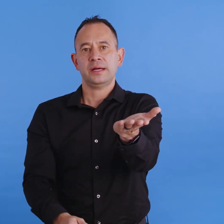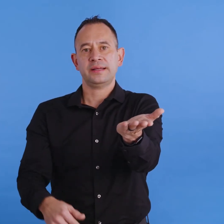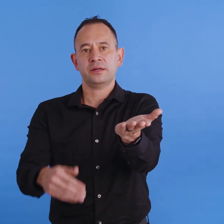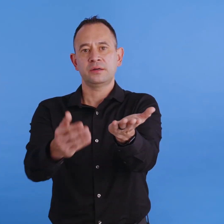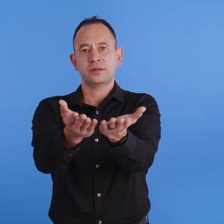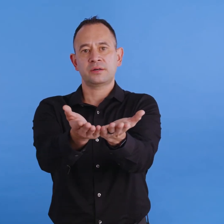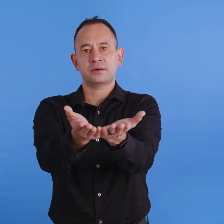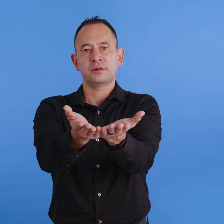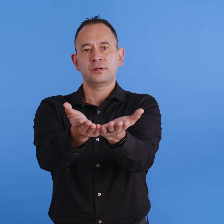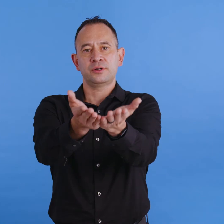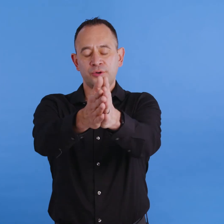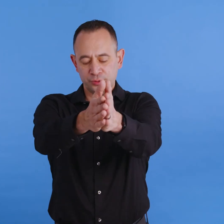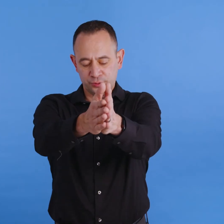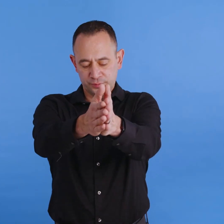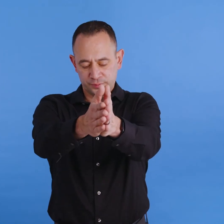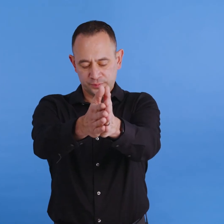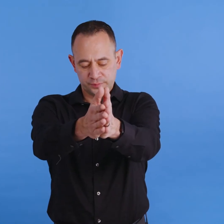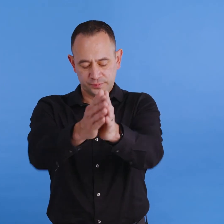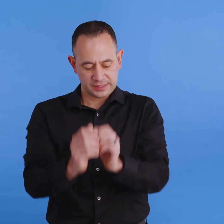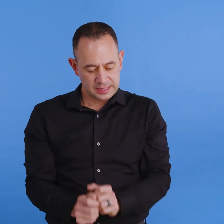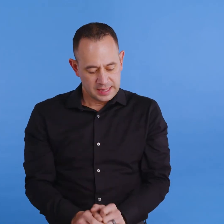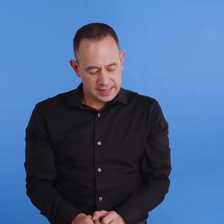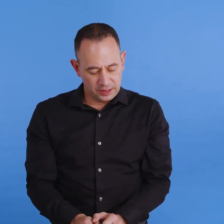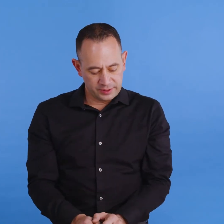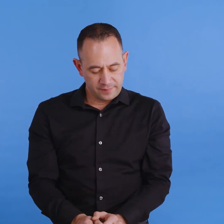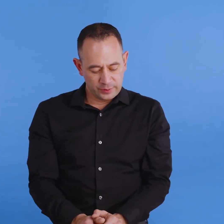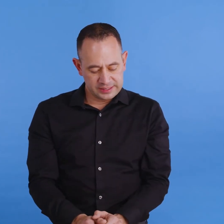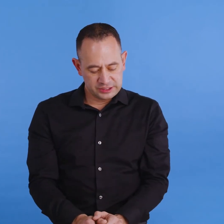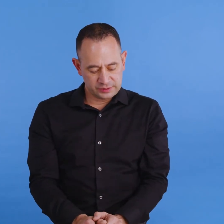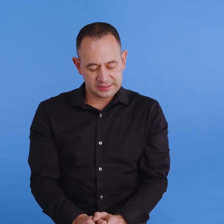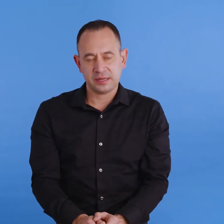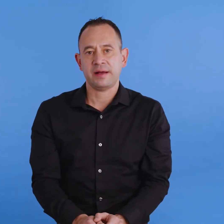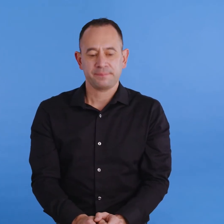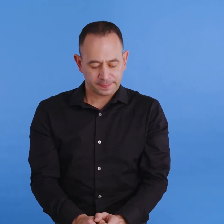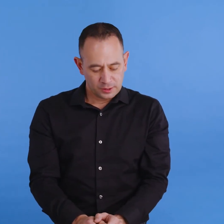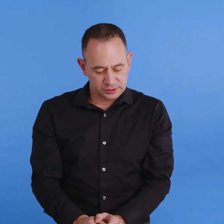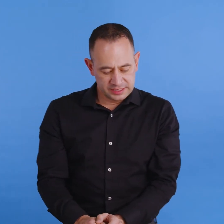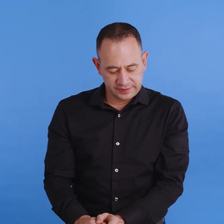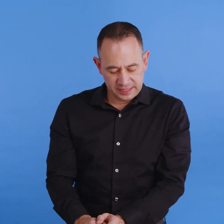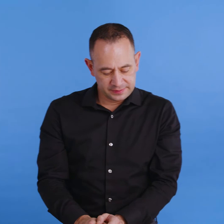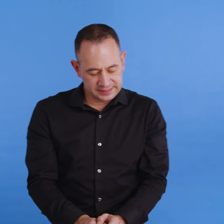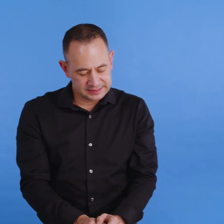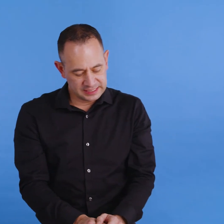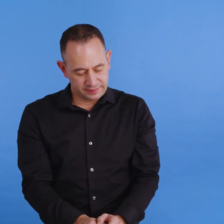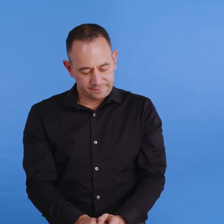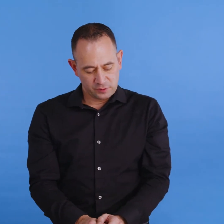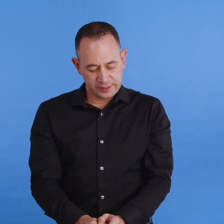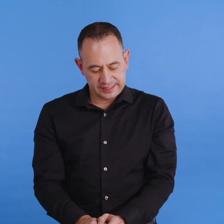Agrego r. Rú. Ahora voy a decir una sílaba. Ustedes van a repetir la sílaba. Voy a